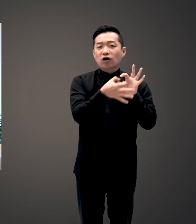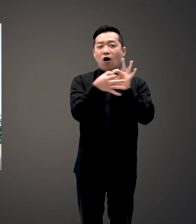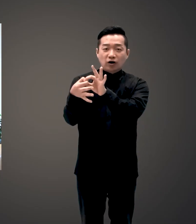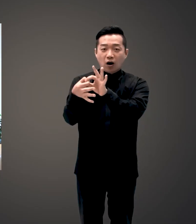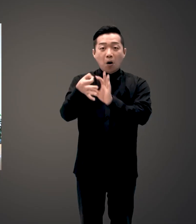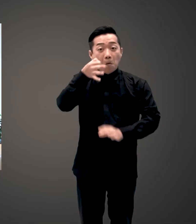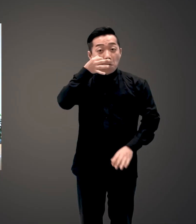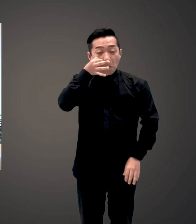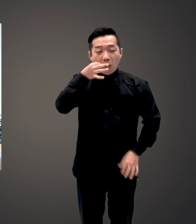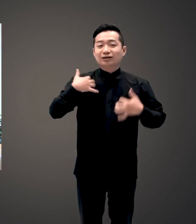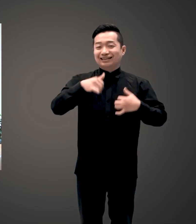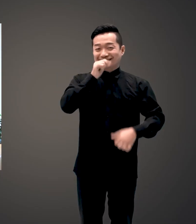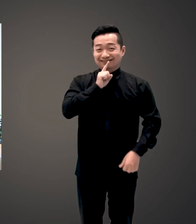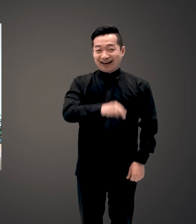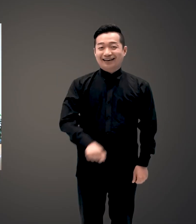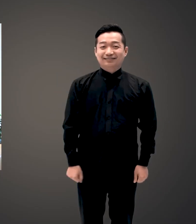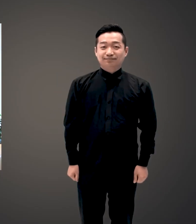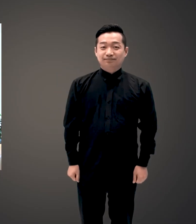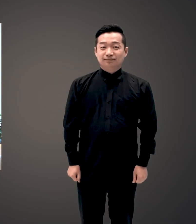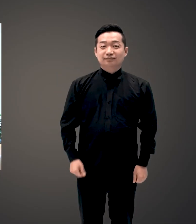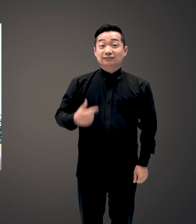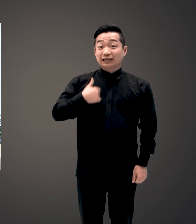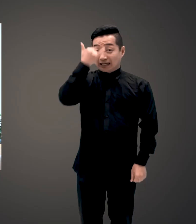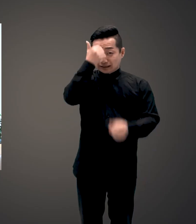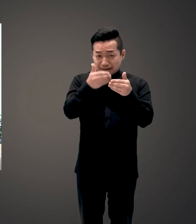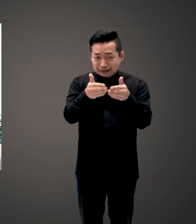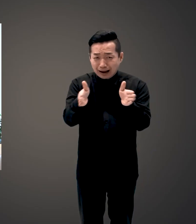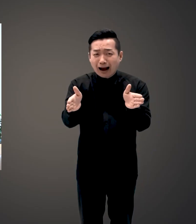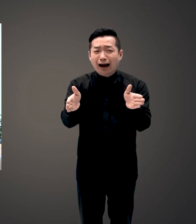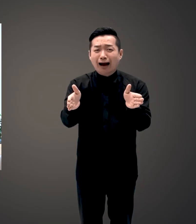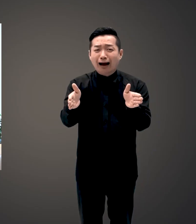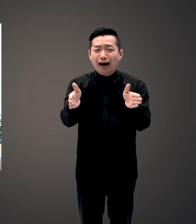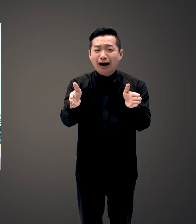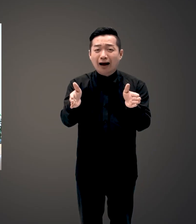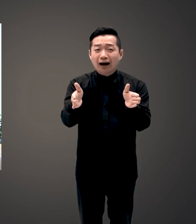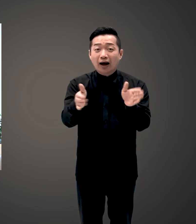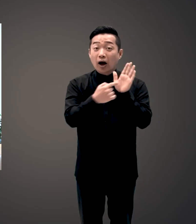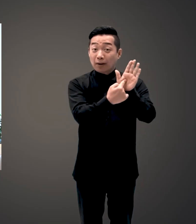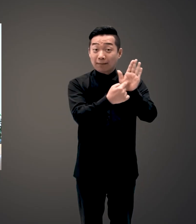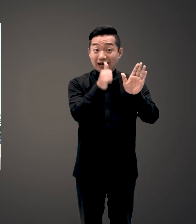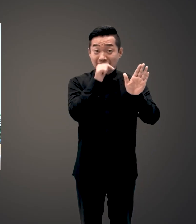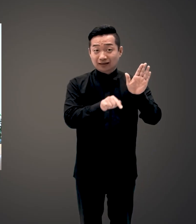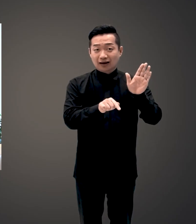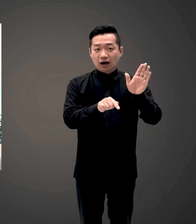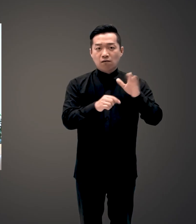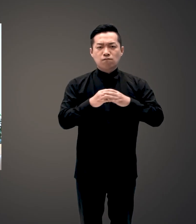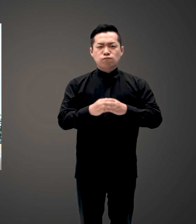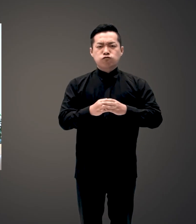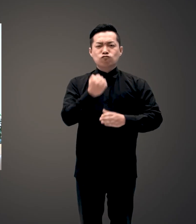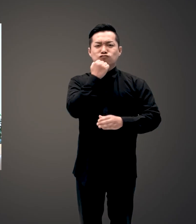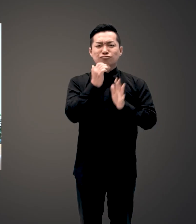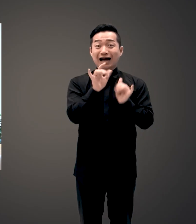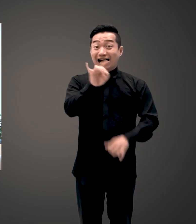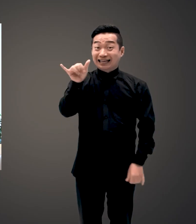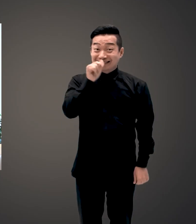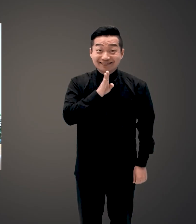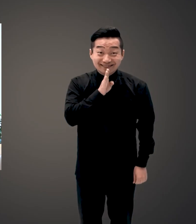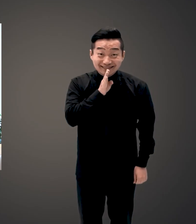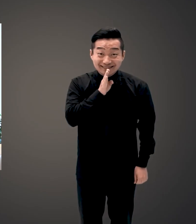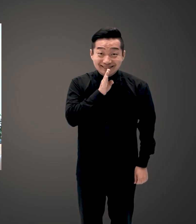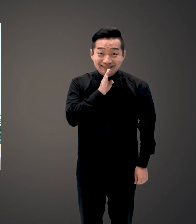고보라는 브랜드를 통해서 디자인을 보여주고 있는 고보람. 이 6명의 이야기를 허심탄회하게